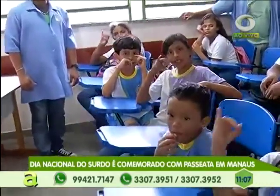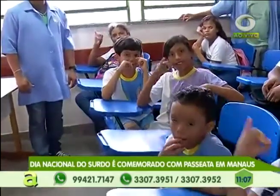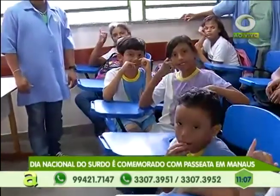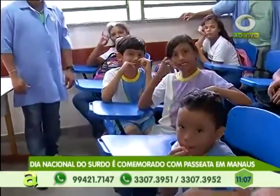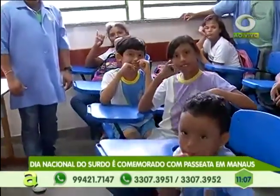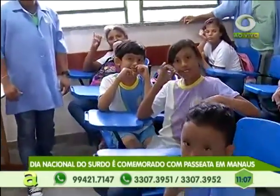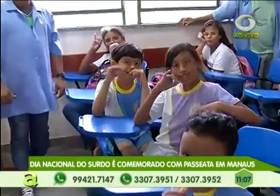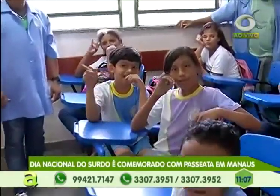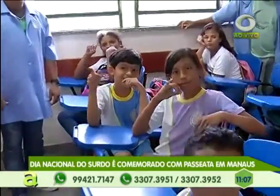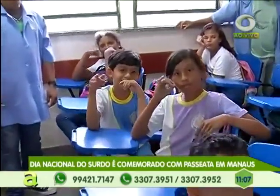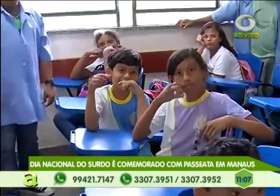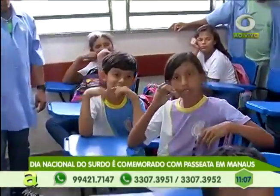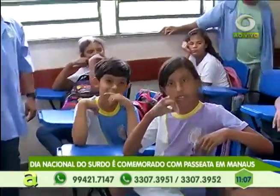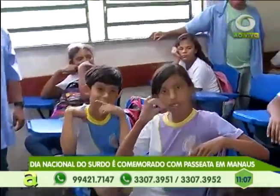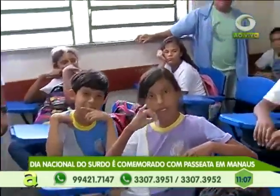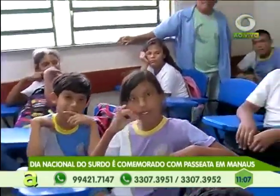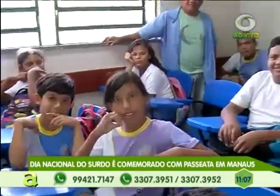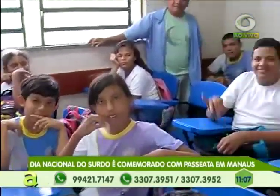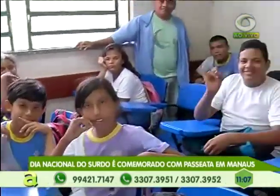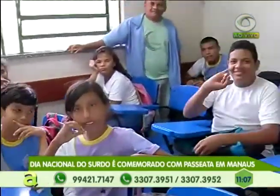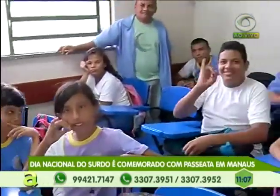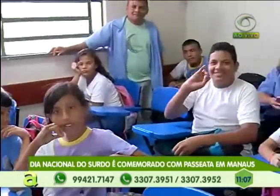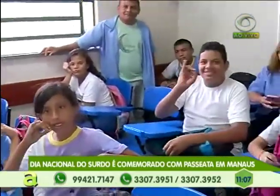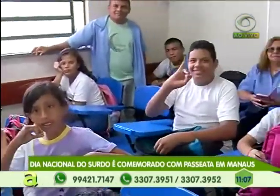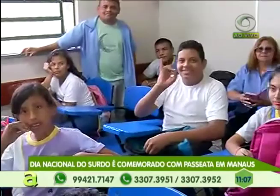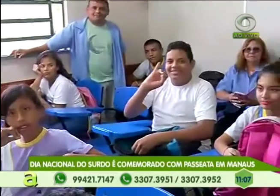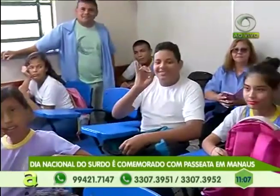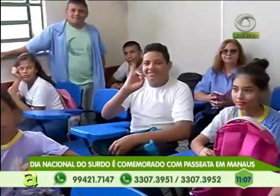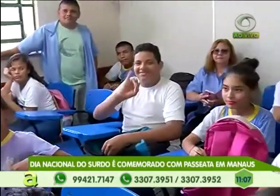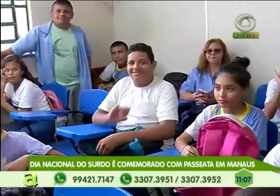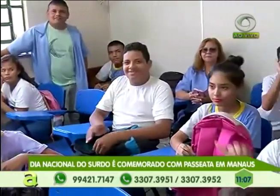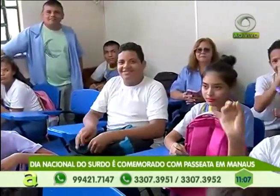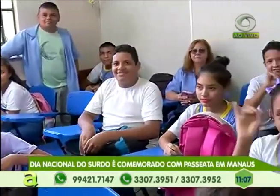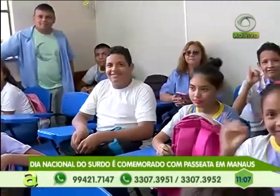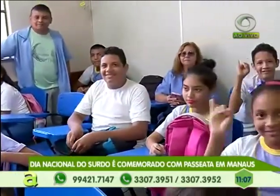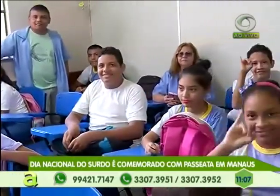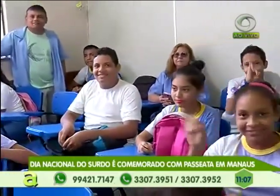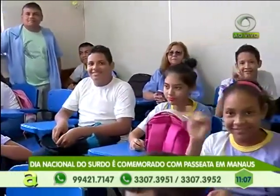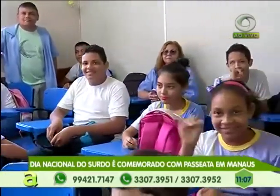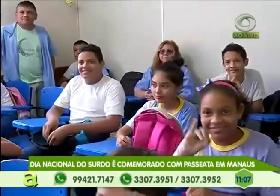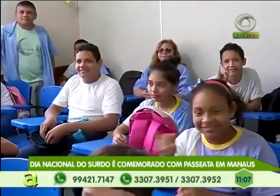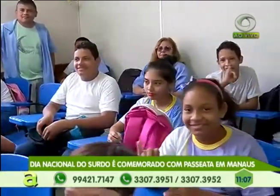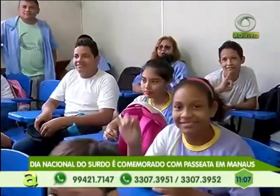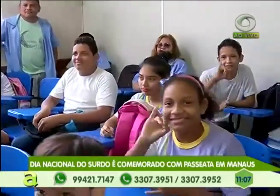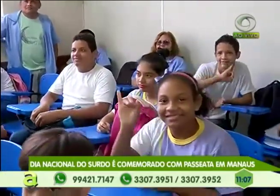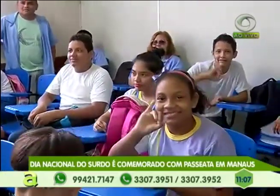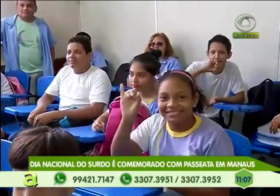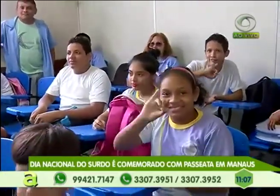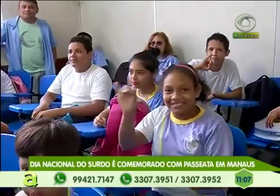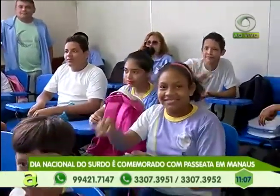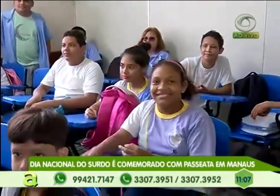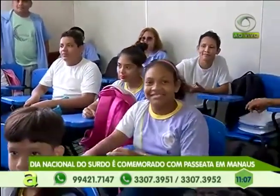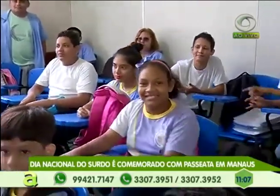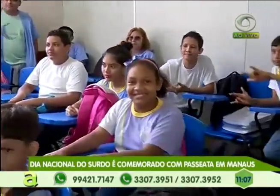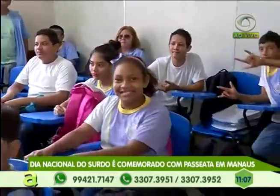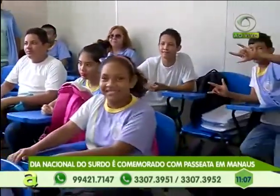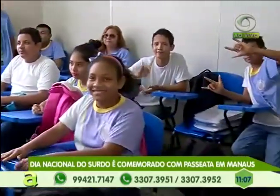passeata, que vai sair lá da praça da polícia, mas essa passeata é organizada pelas mães, que a Associação dos Surdos. E aí tem aqui o professor Raimundo, que é um professor